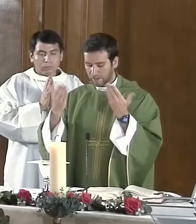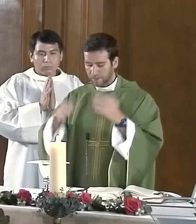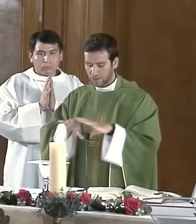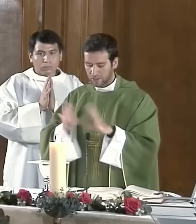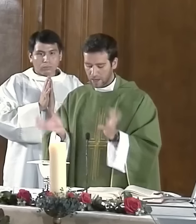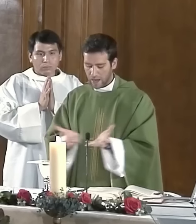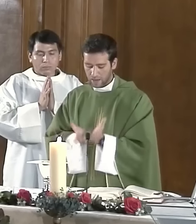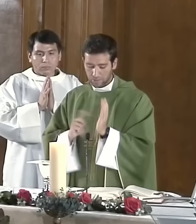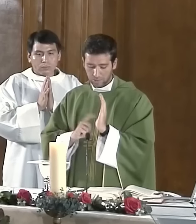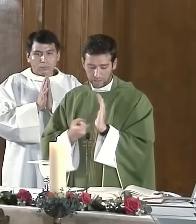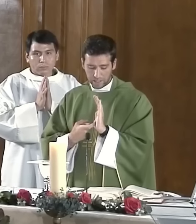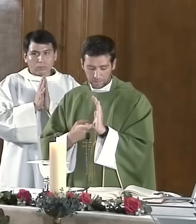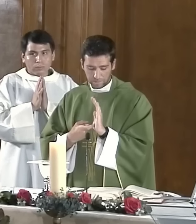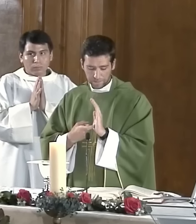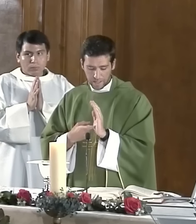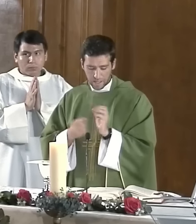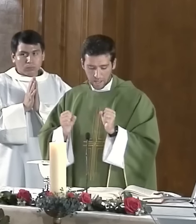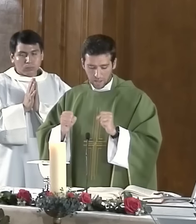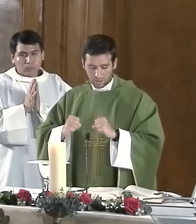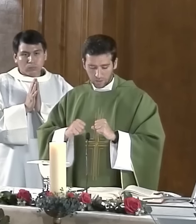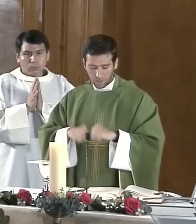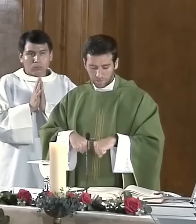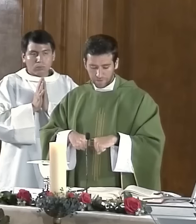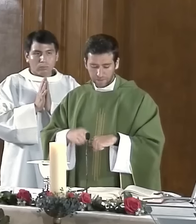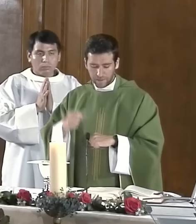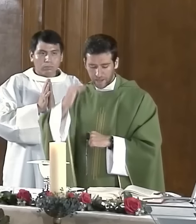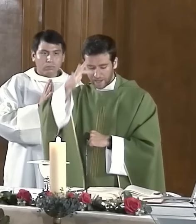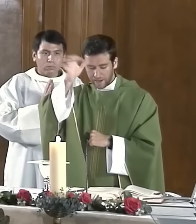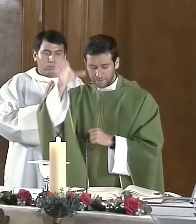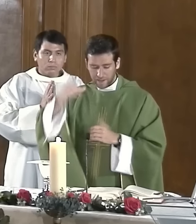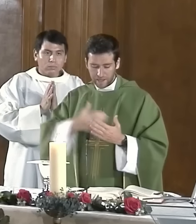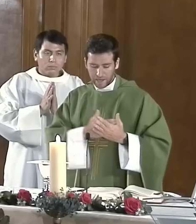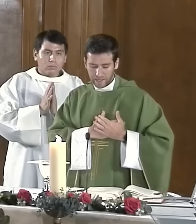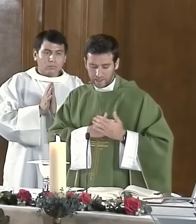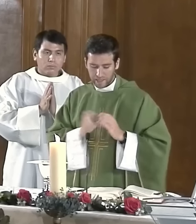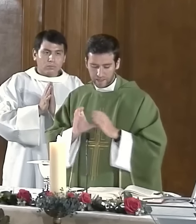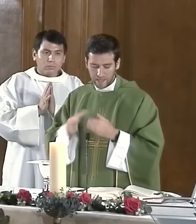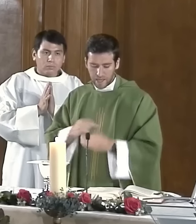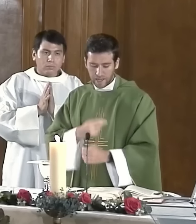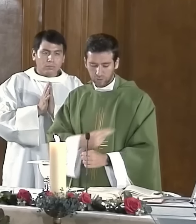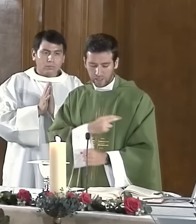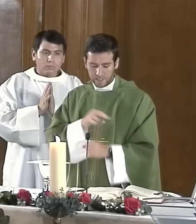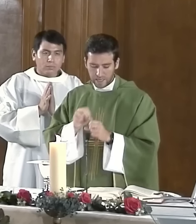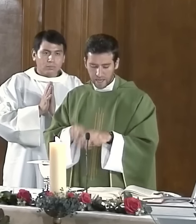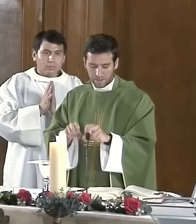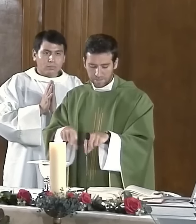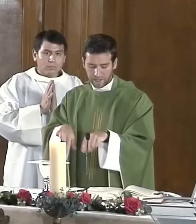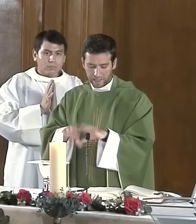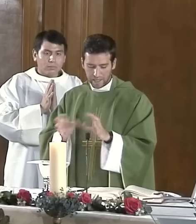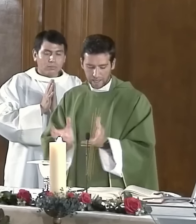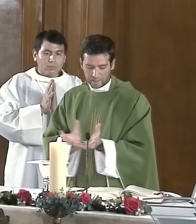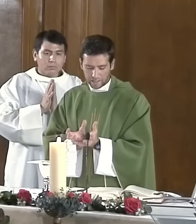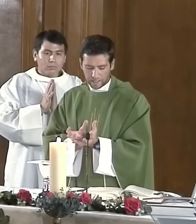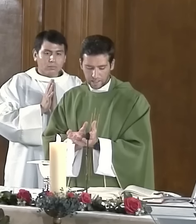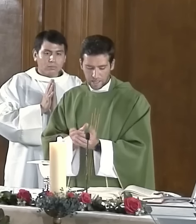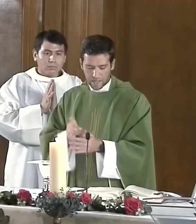salvación al mundo entero. Confirma en la fe y en la caridad a tu Iglesia peregrina en la tierra, a